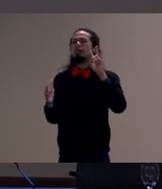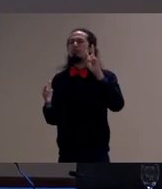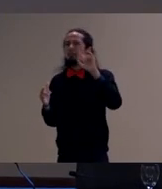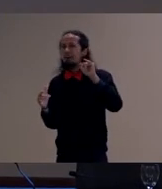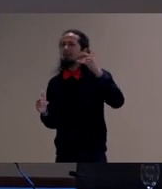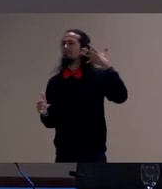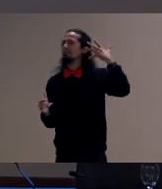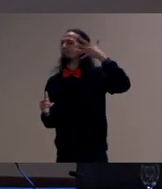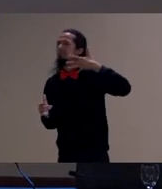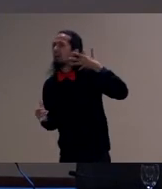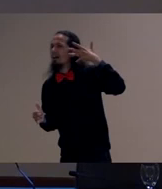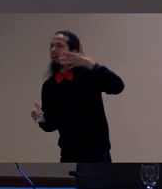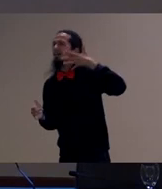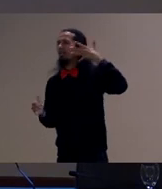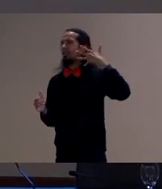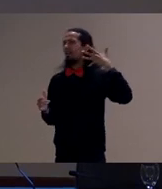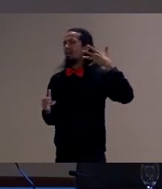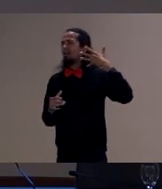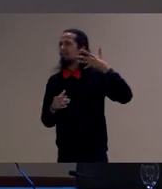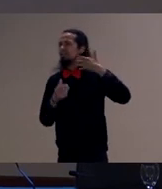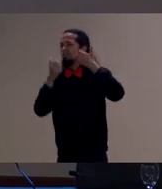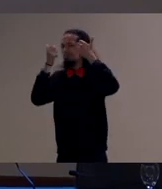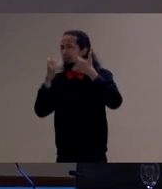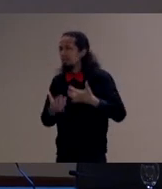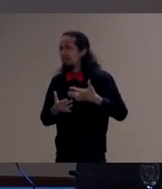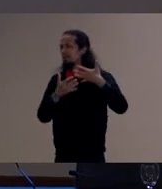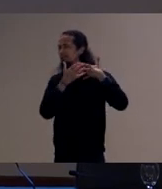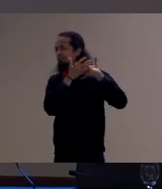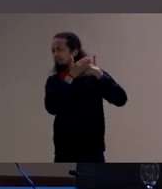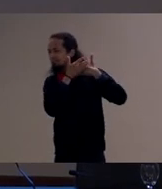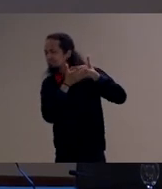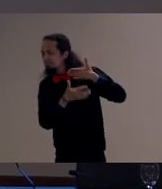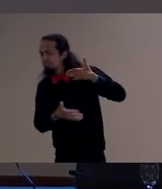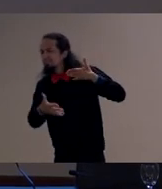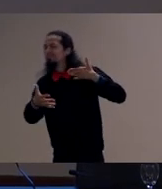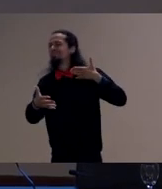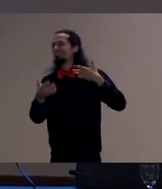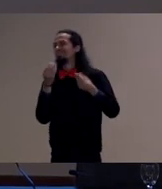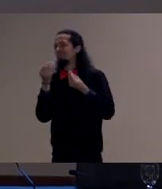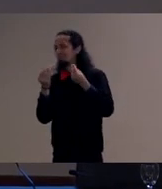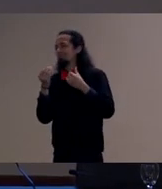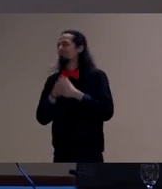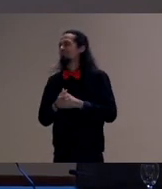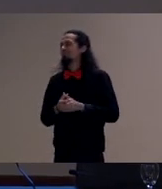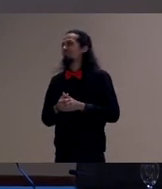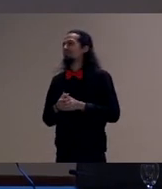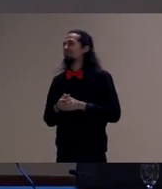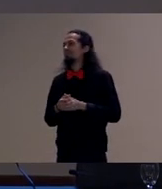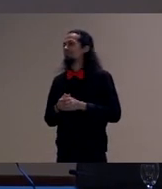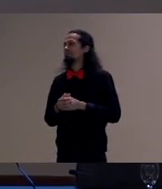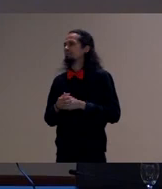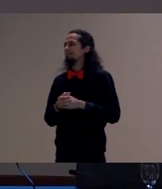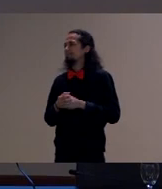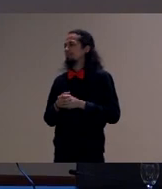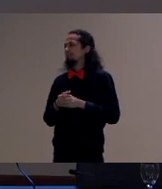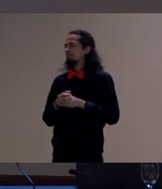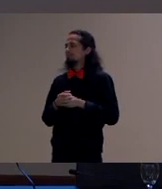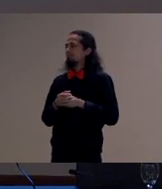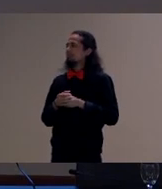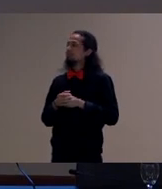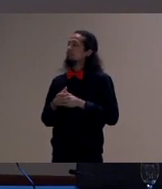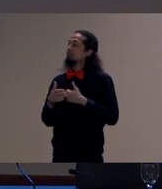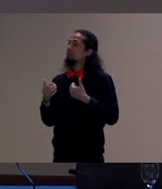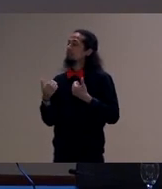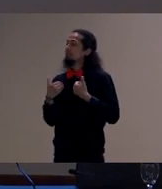inclusive o processo de construção coletiva desse documento é eu vou